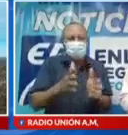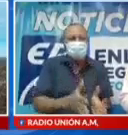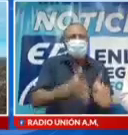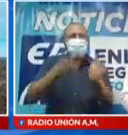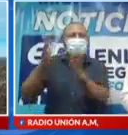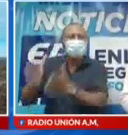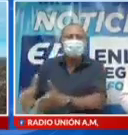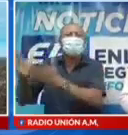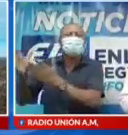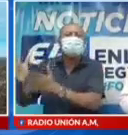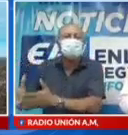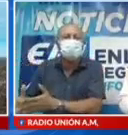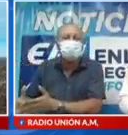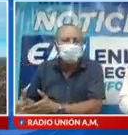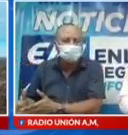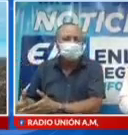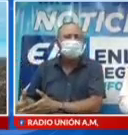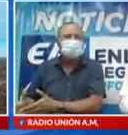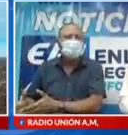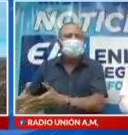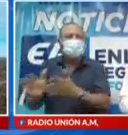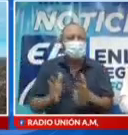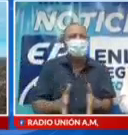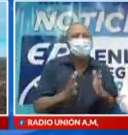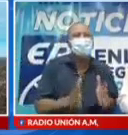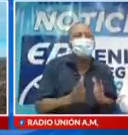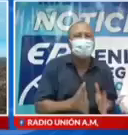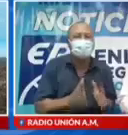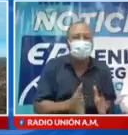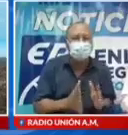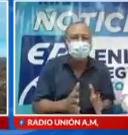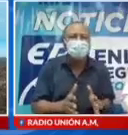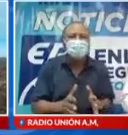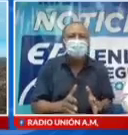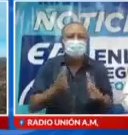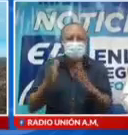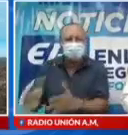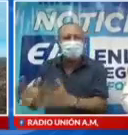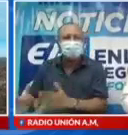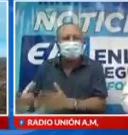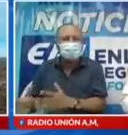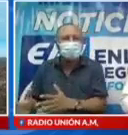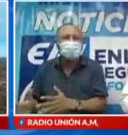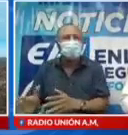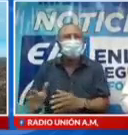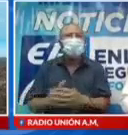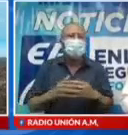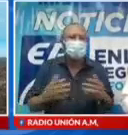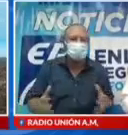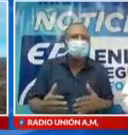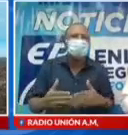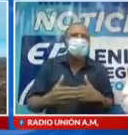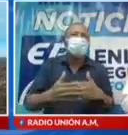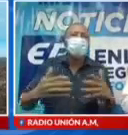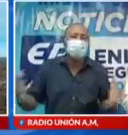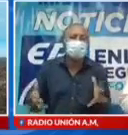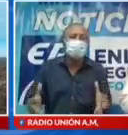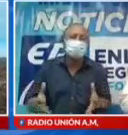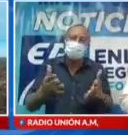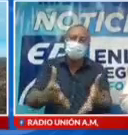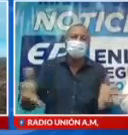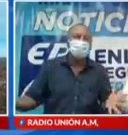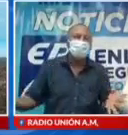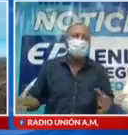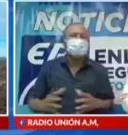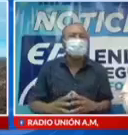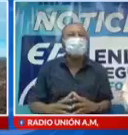circunstancias también aparece la inseguridad, porque la gente tiene que comer. Si no tiene trabajo, entonces nos exponemos,